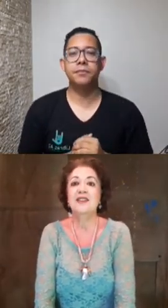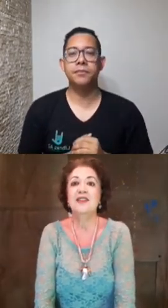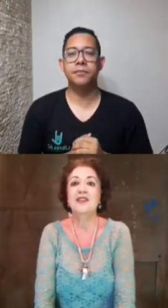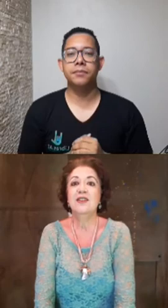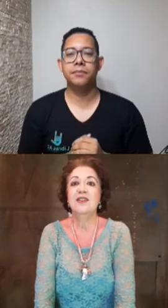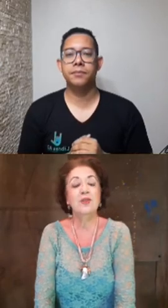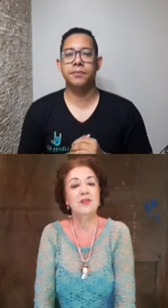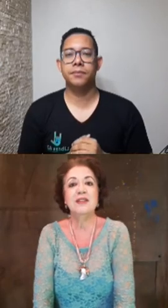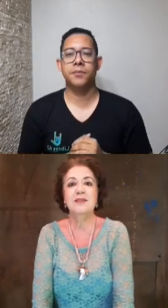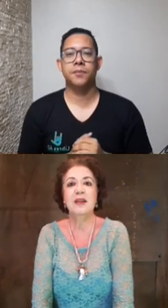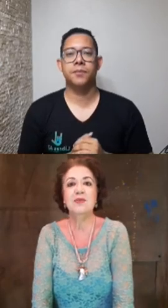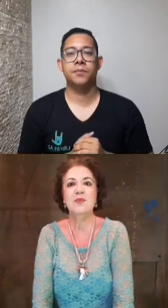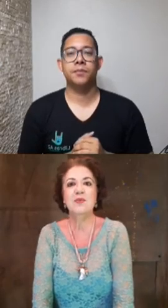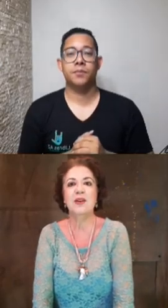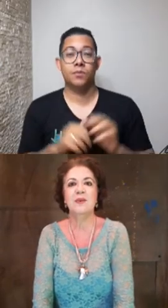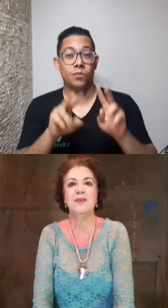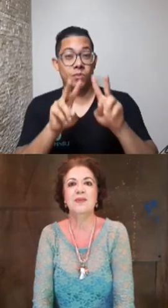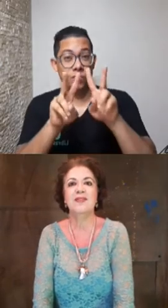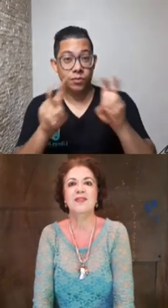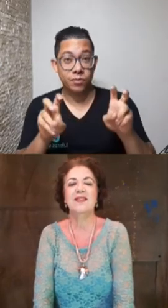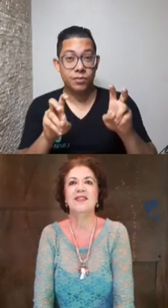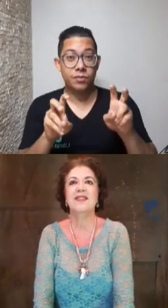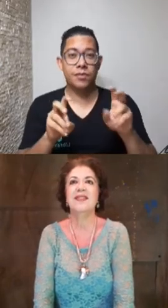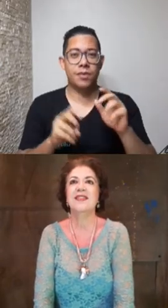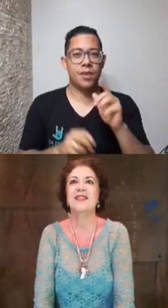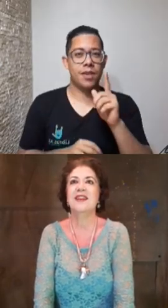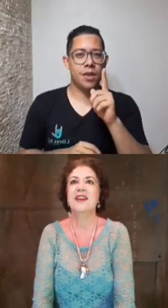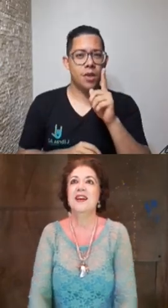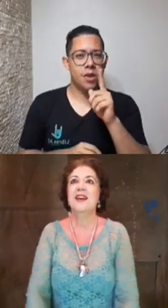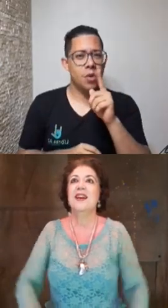fala do nascimento de um rio.